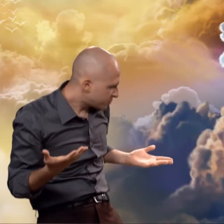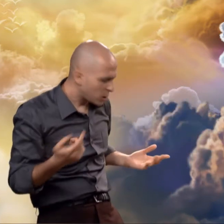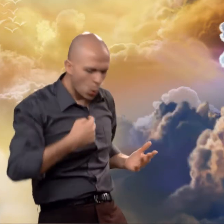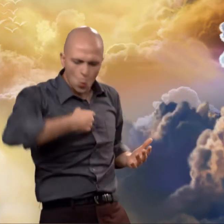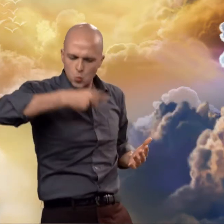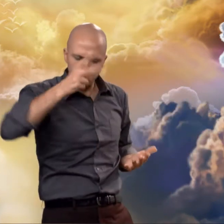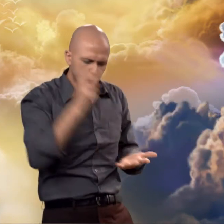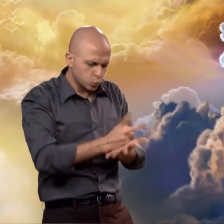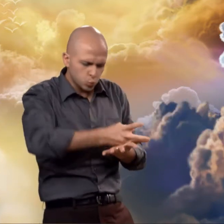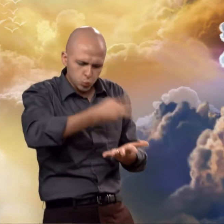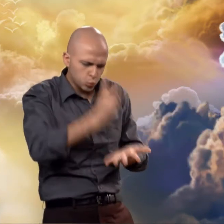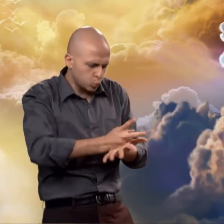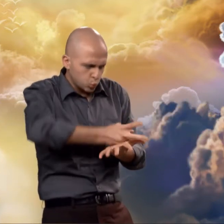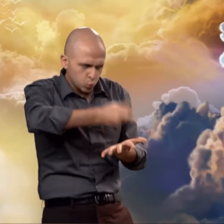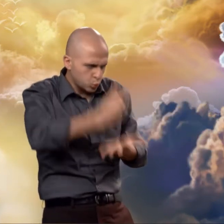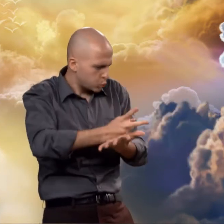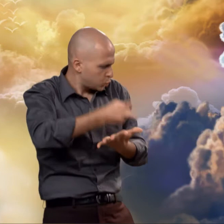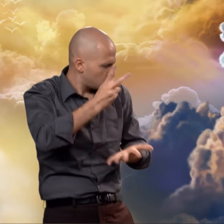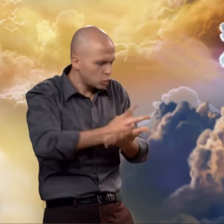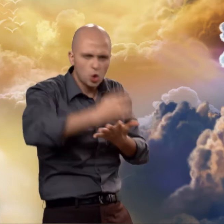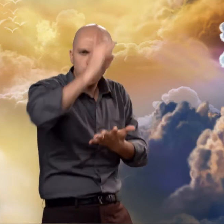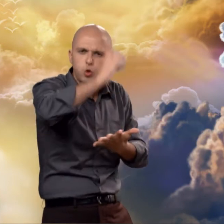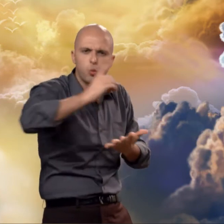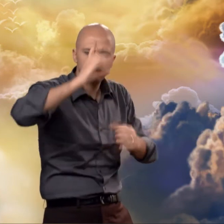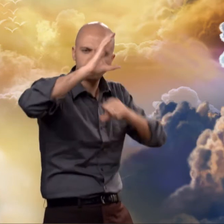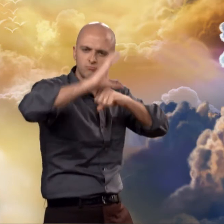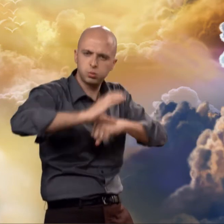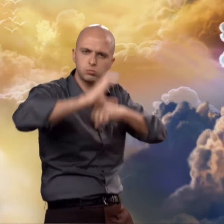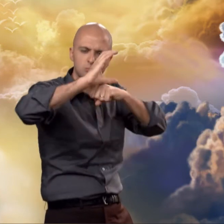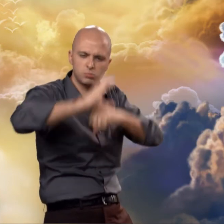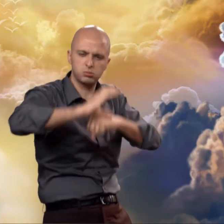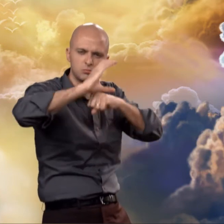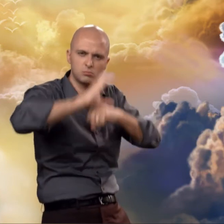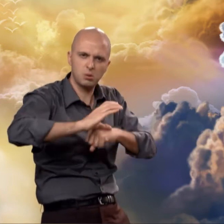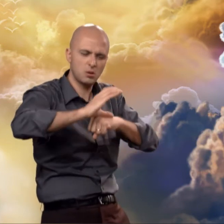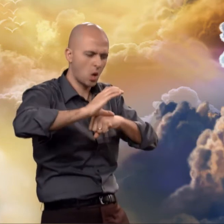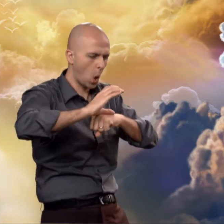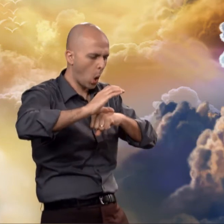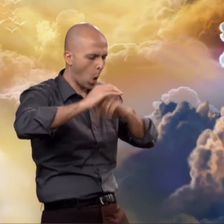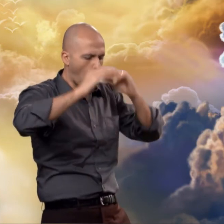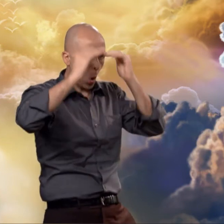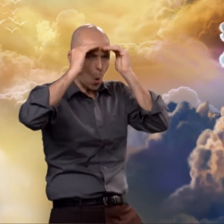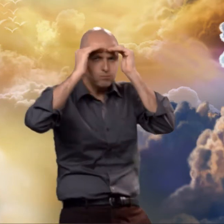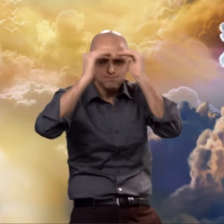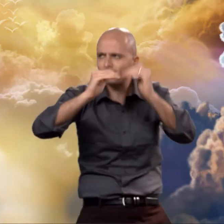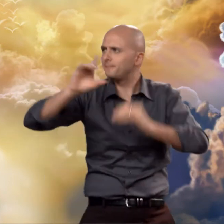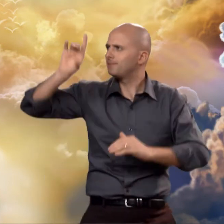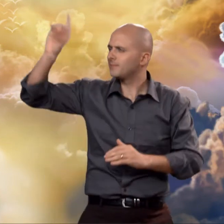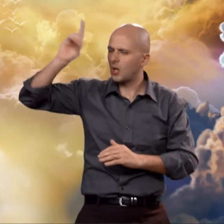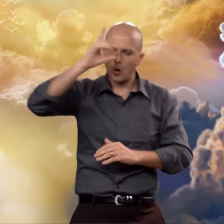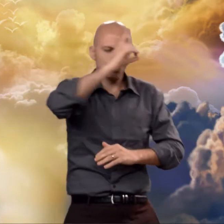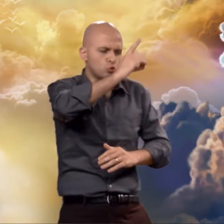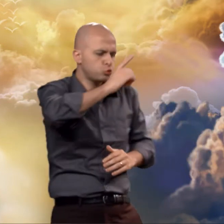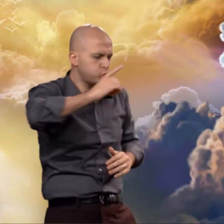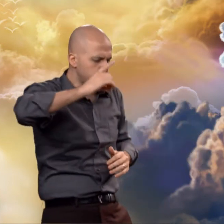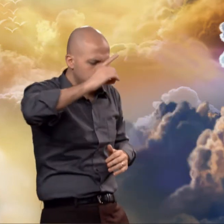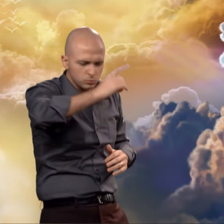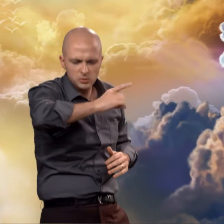próprio mundo, e estabelecidos pelo Deus eterno. Na ausência de prova bíblica, muitos insistiam: por que nossos